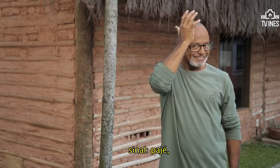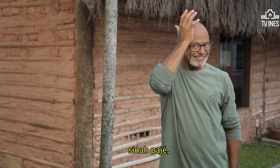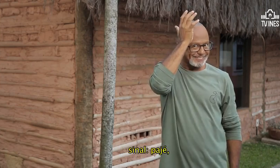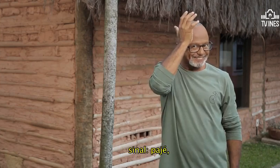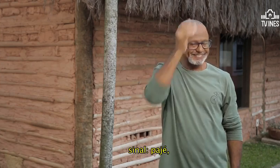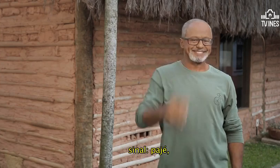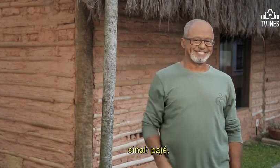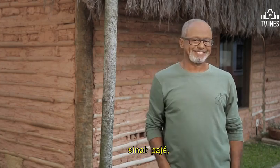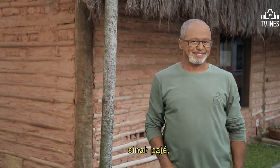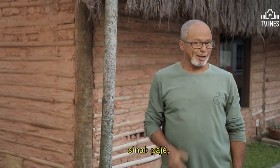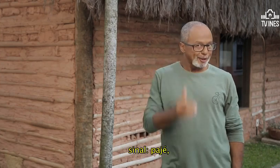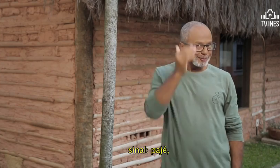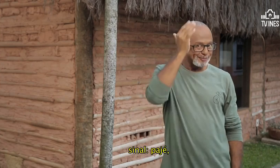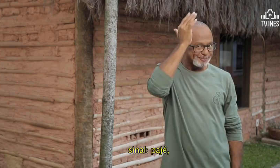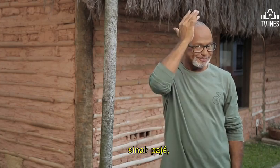pajé,